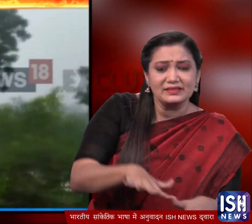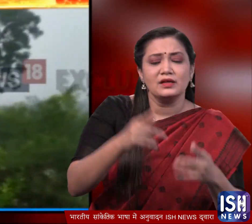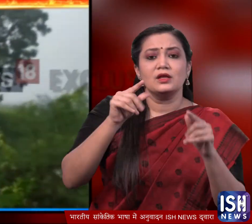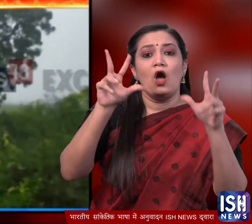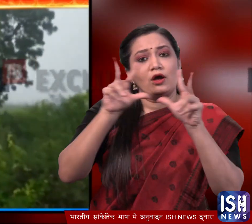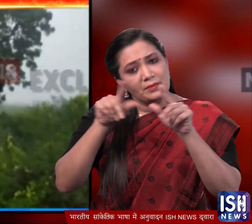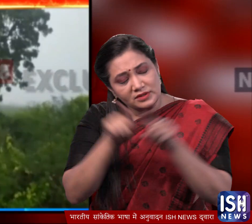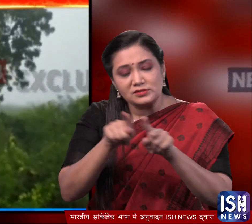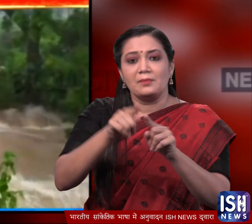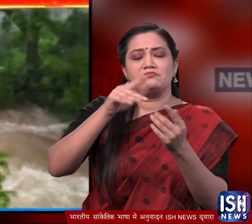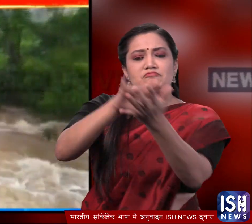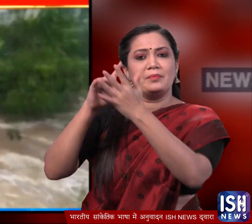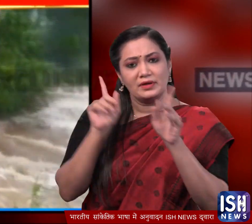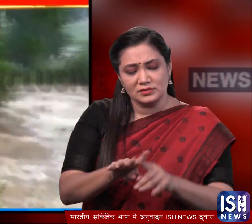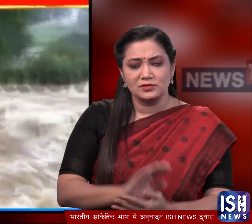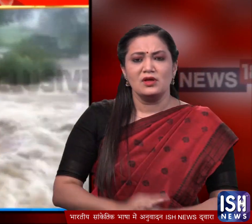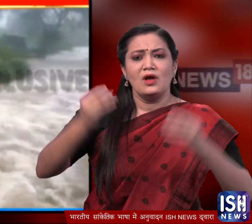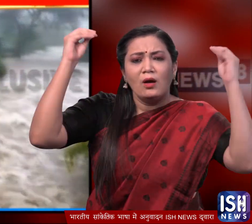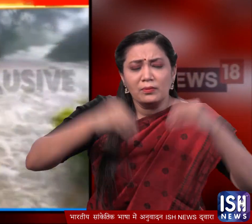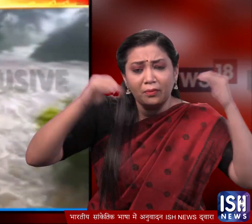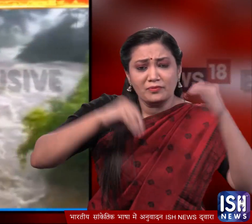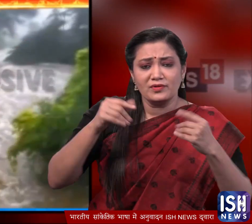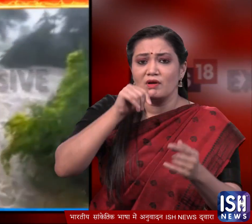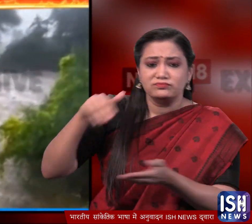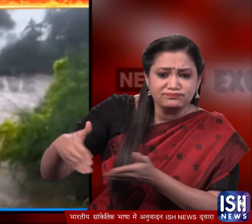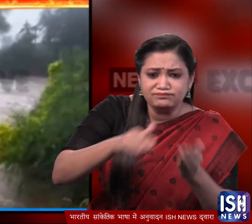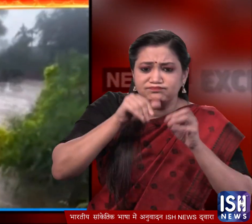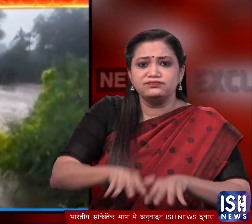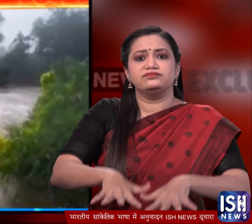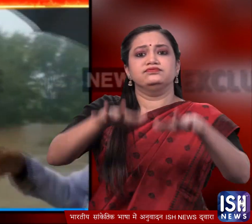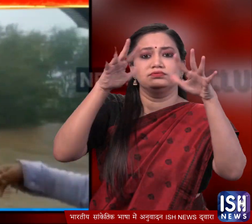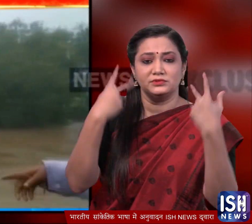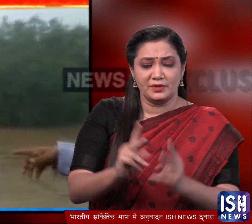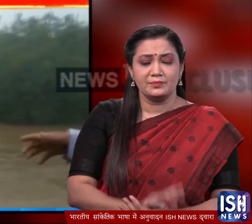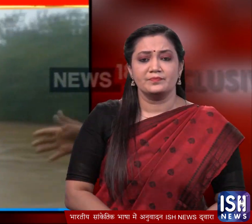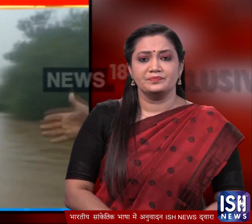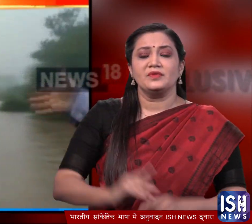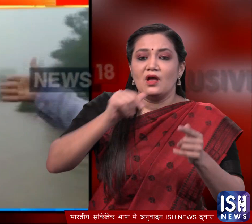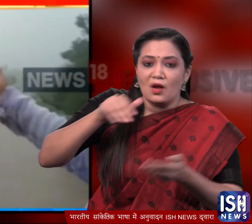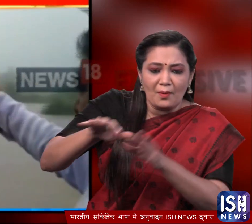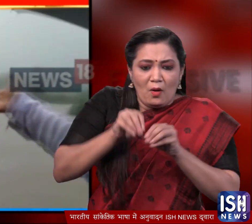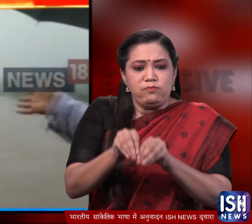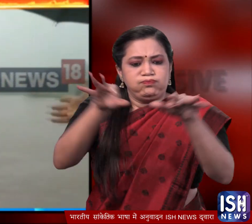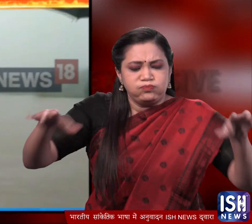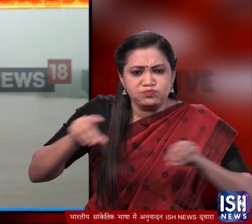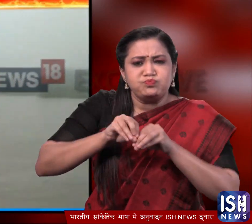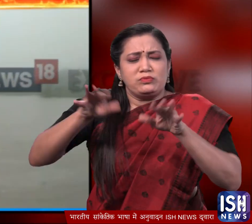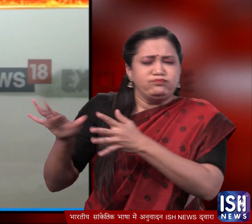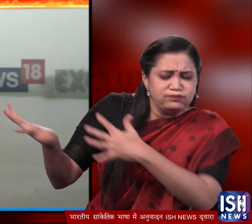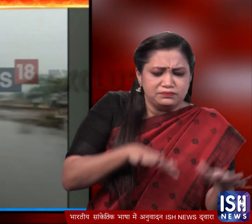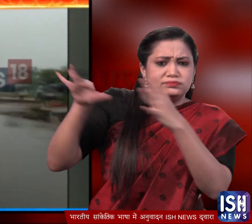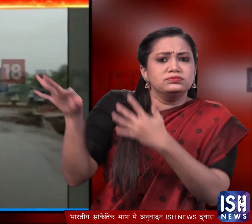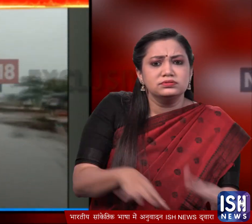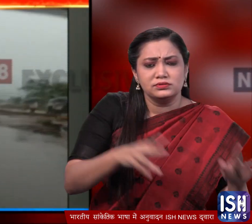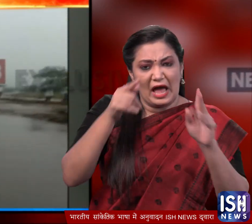तस्वीरें औरंगाबाद से भी सामने आईं। वहां जोरदार बारिश के बाद नदियां और नाले उफान पर आ गए। नदियों का पानी सड़कों पर पूरी ताकत के साथ बहता